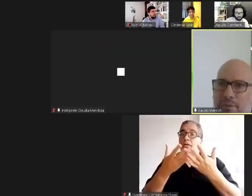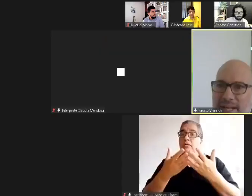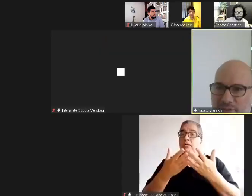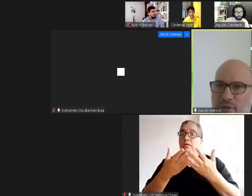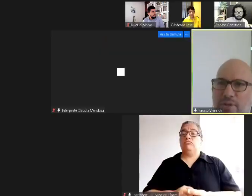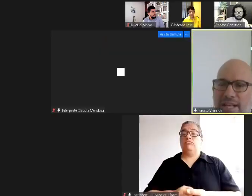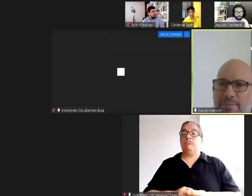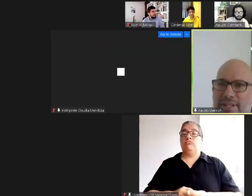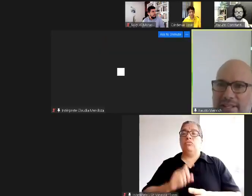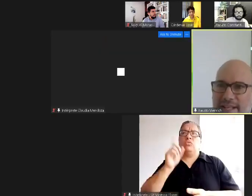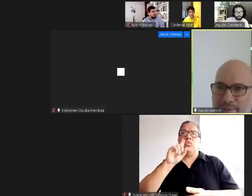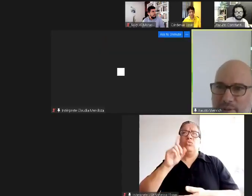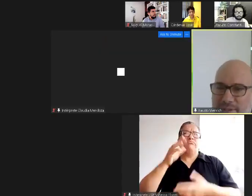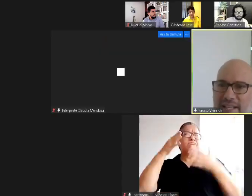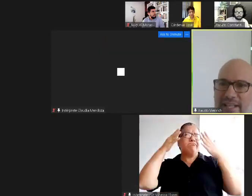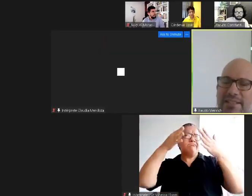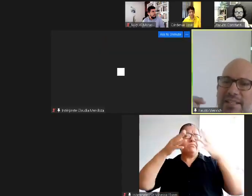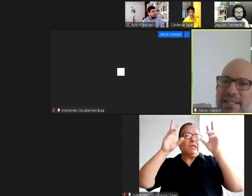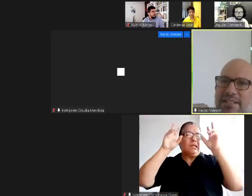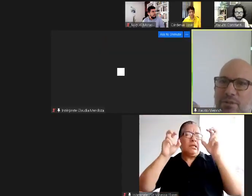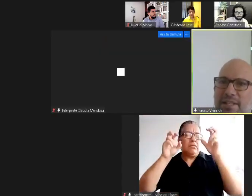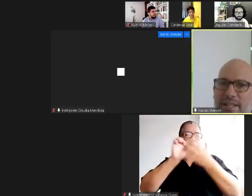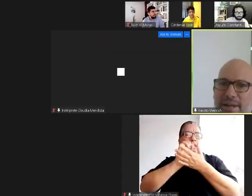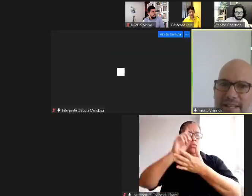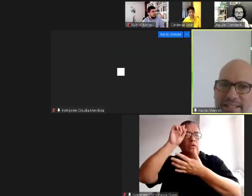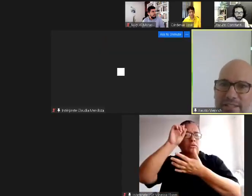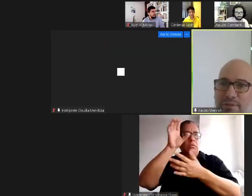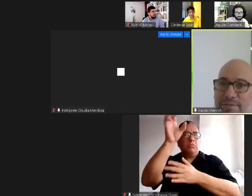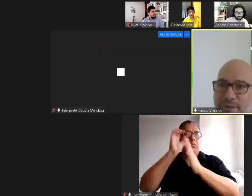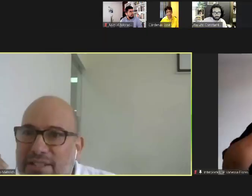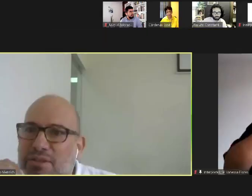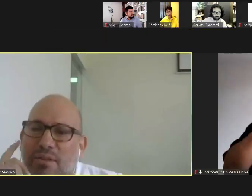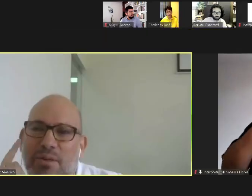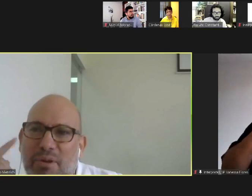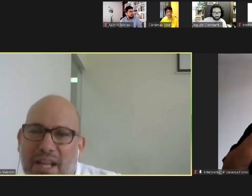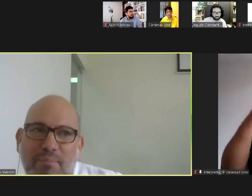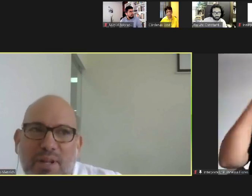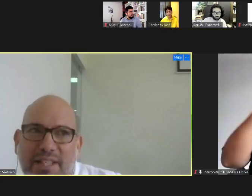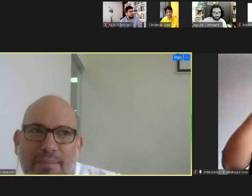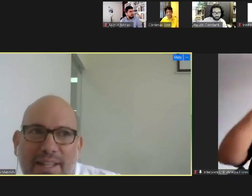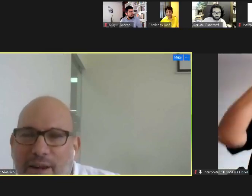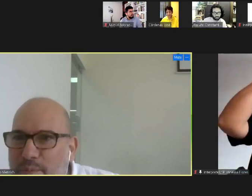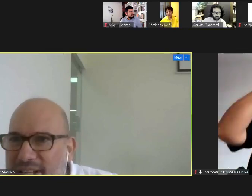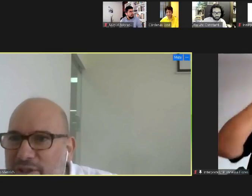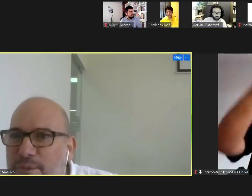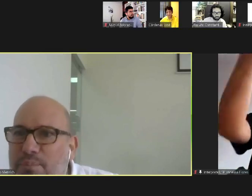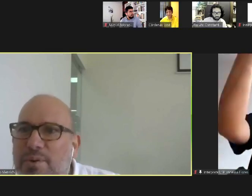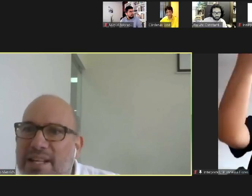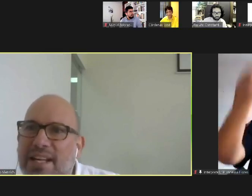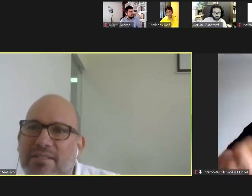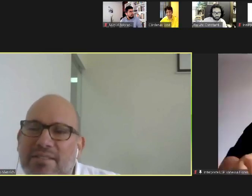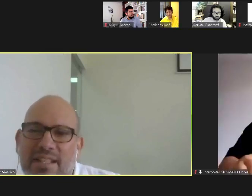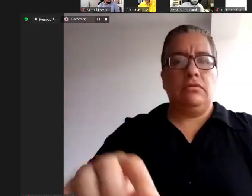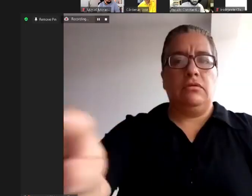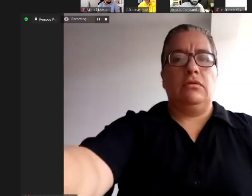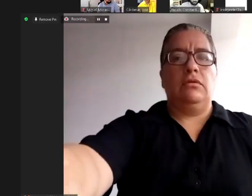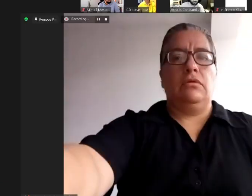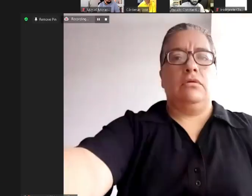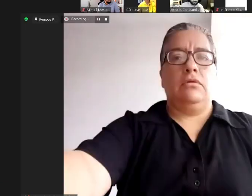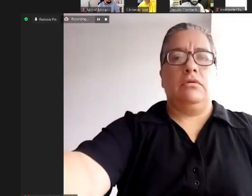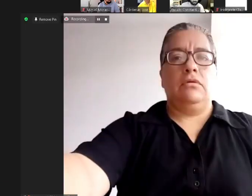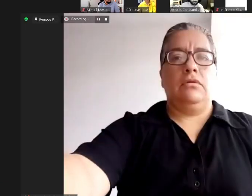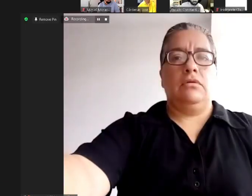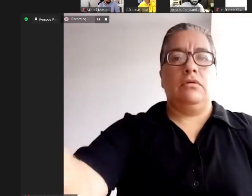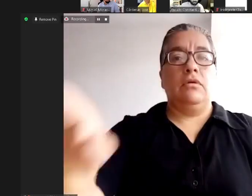de educación, de las bibliotecas, sino el tema de acceso a la información, ¿no? Por ejemplo, el tema de la comunicación pública, ¿no?